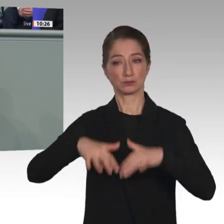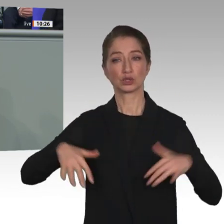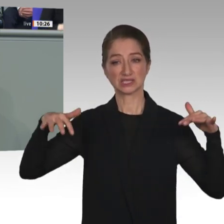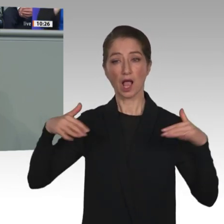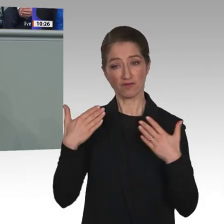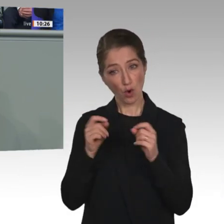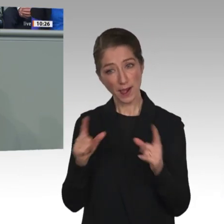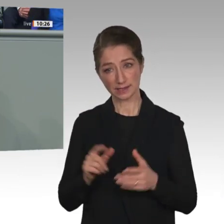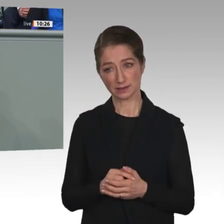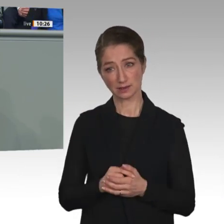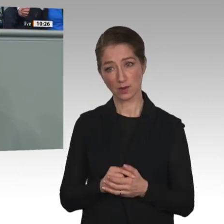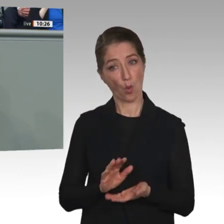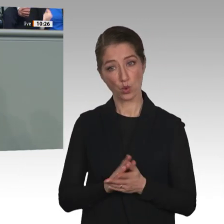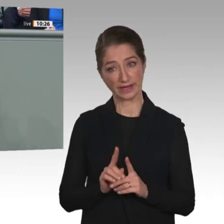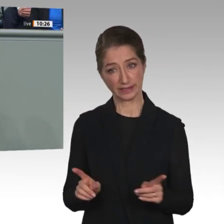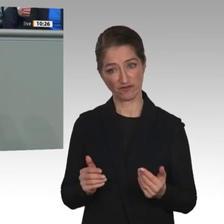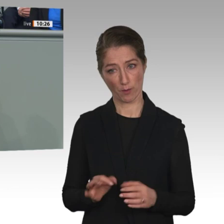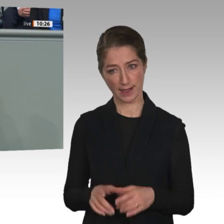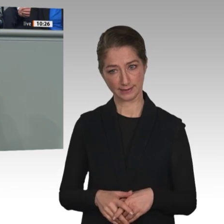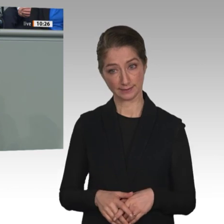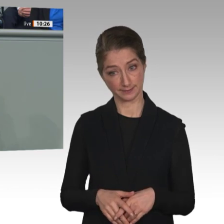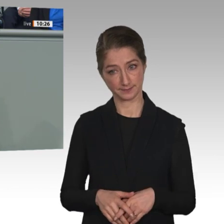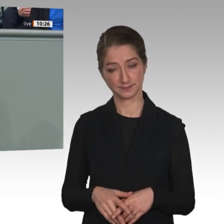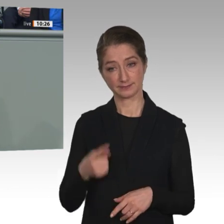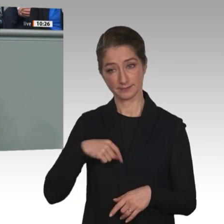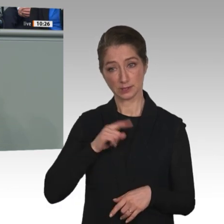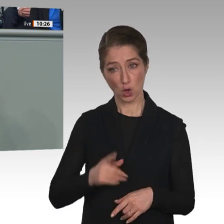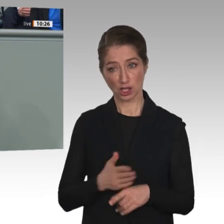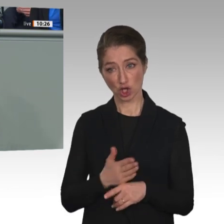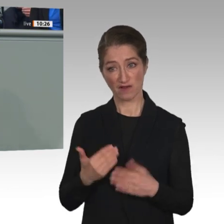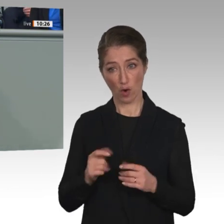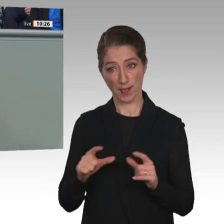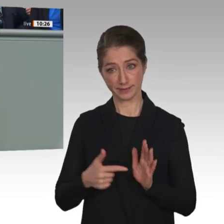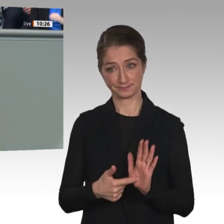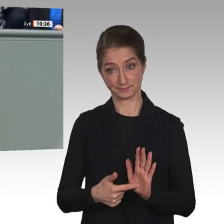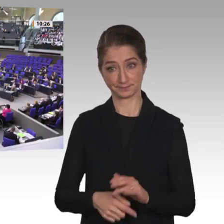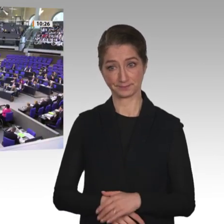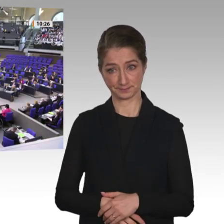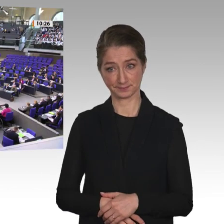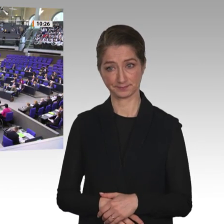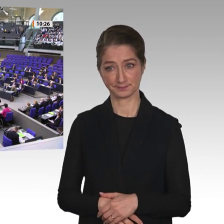Vorbild oder eben nicht. Wir sollten uns entscheiden, Vorbild zu sein. Vielen Dank.